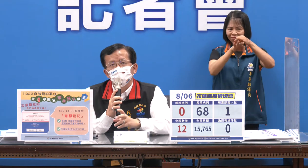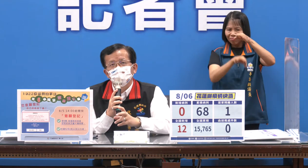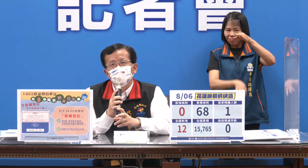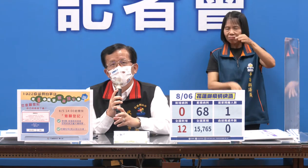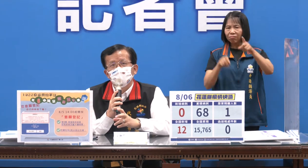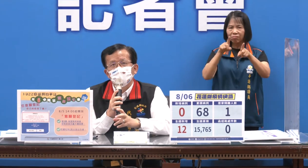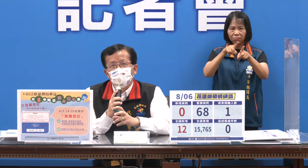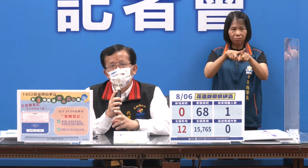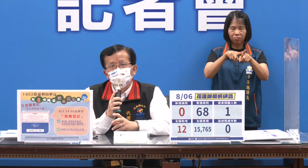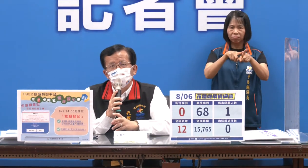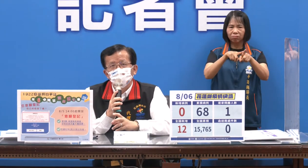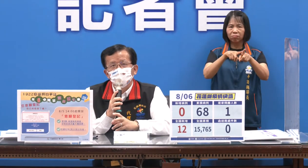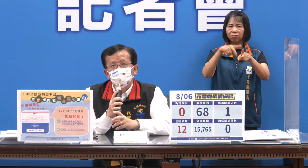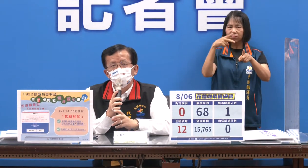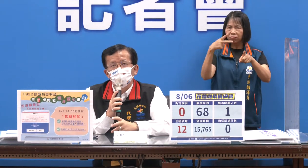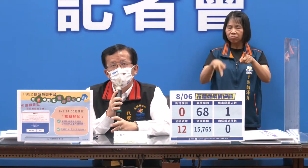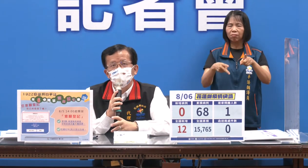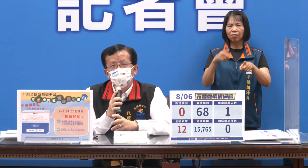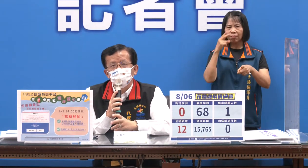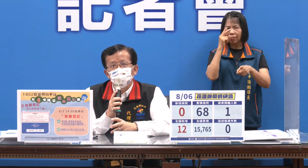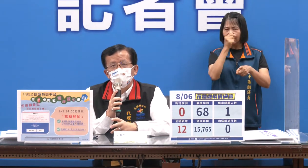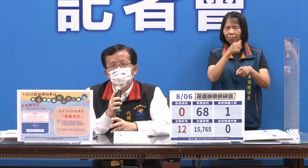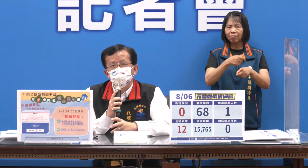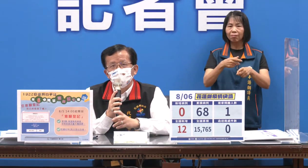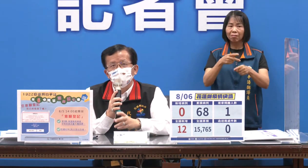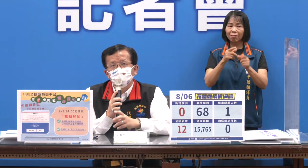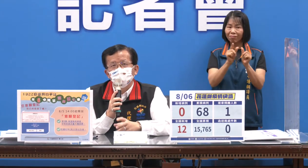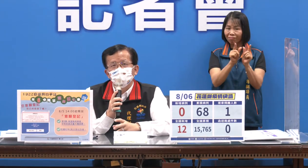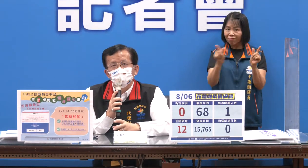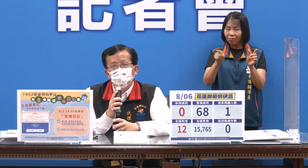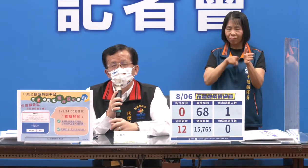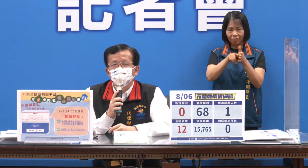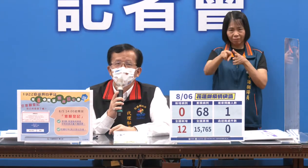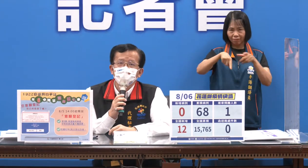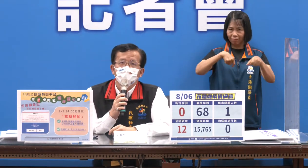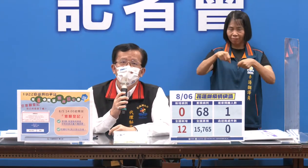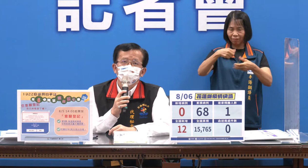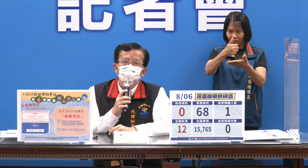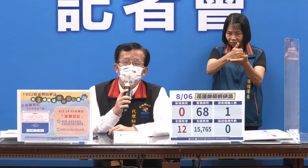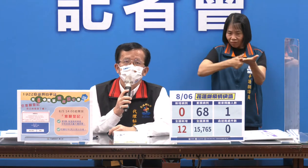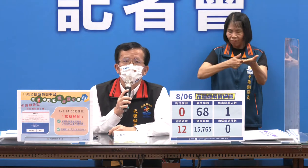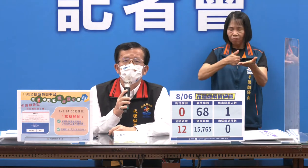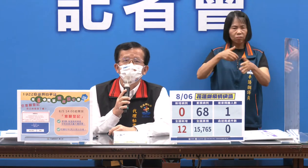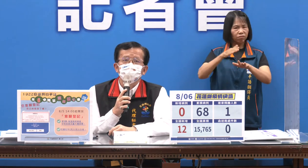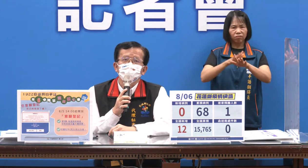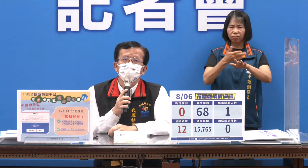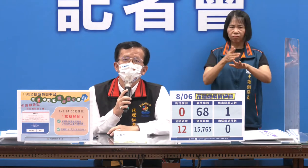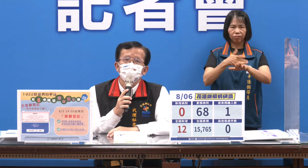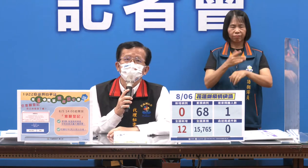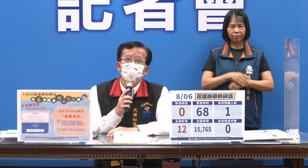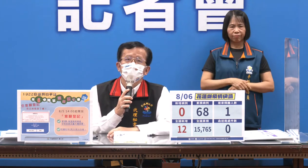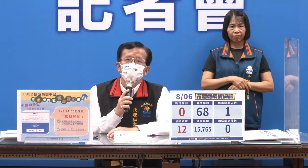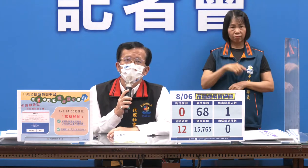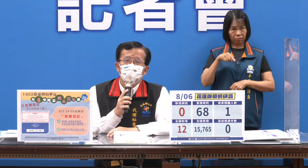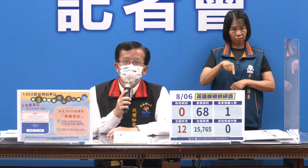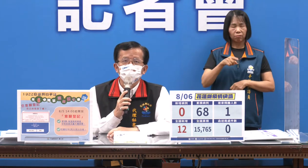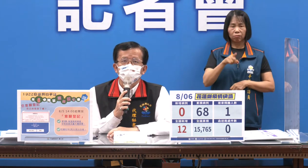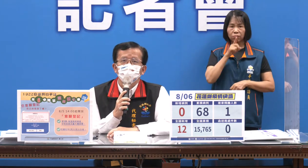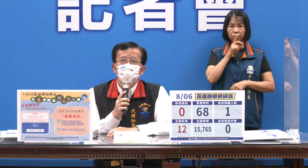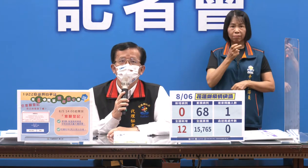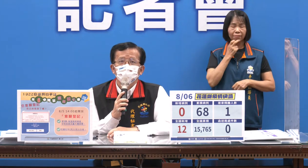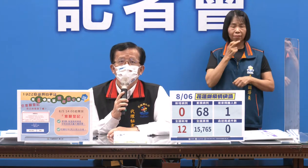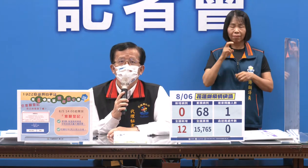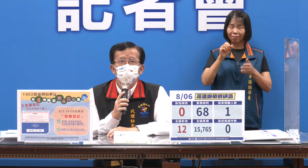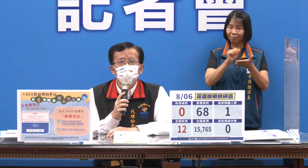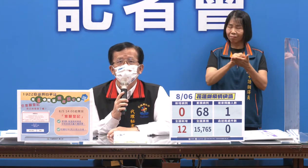名册给予特别的疫苗专案来拨发下来。这是根据 CDC 他的记